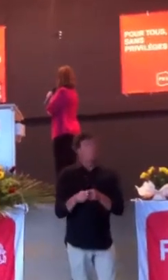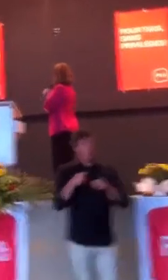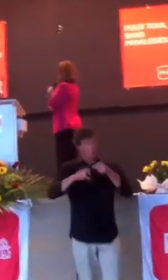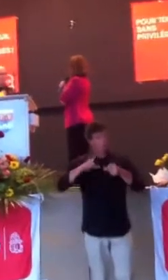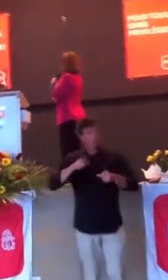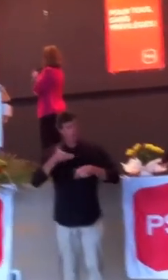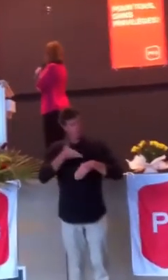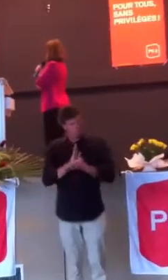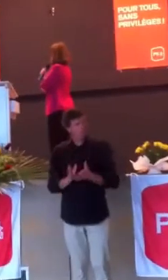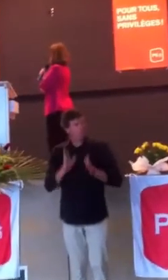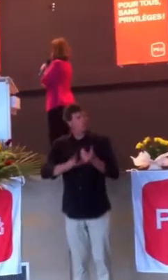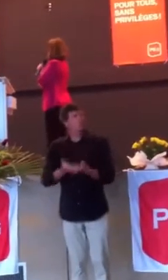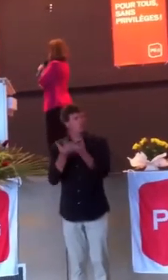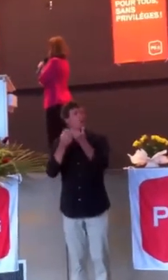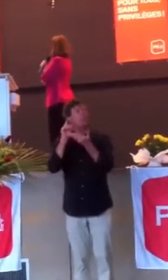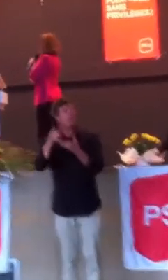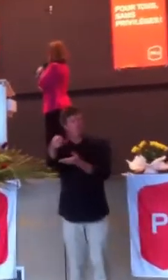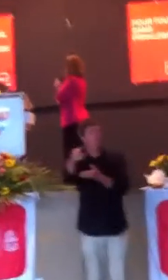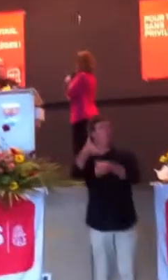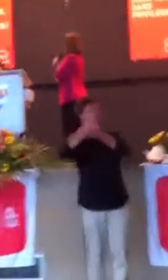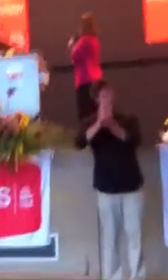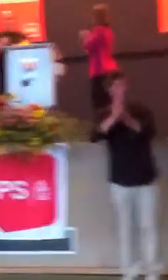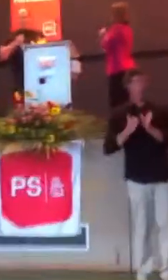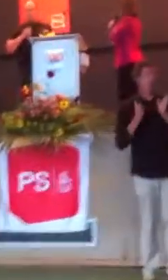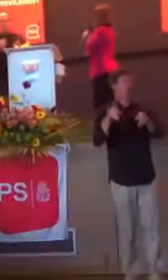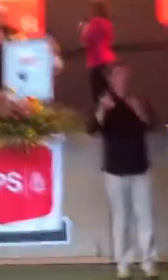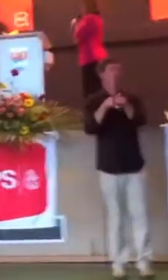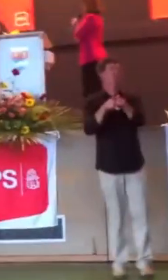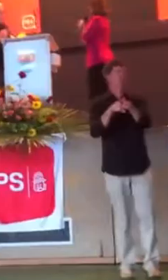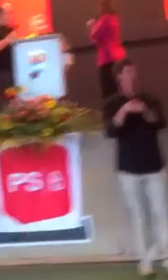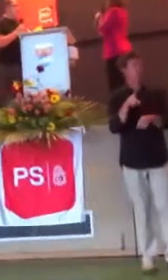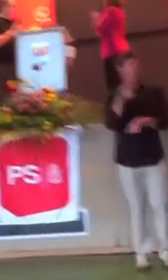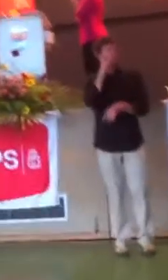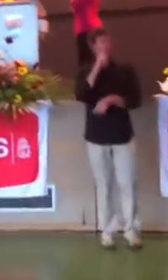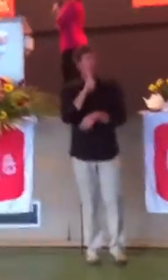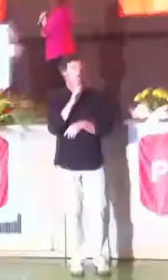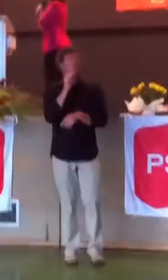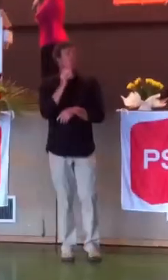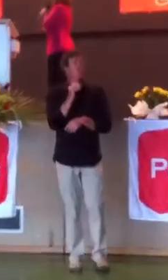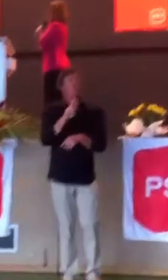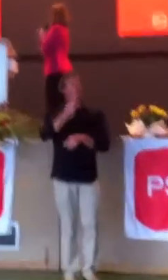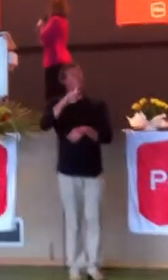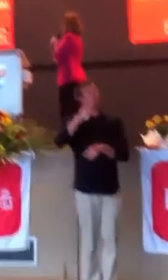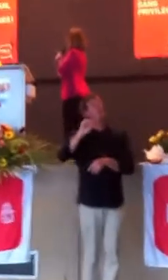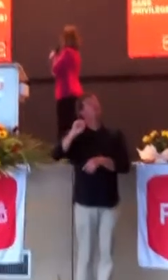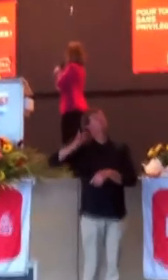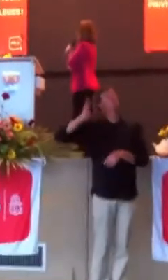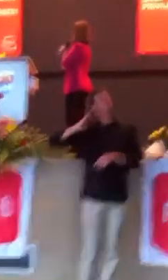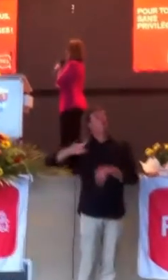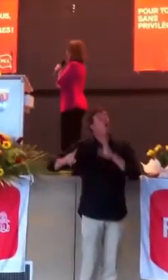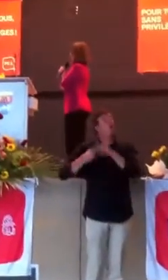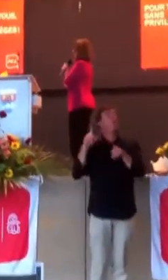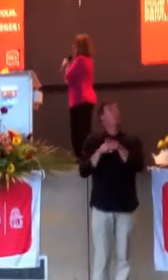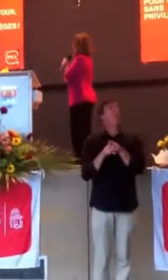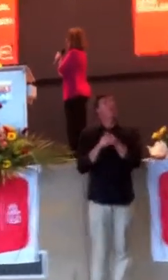clairs, parce que demain, on veut éviter de faire un remake de l'UBS où, à coup